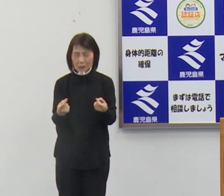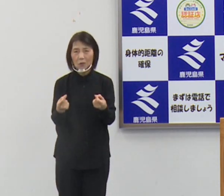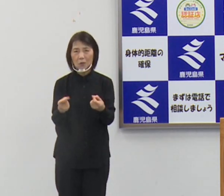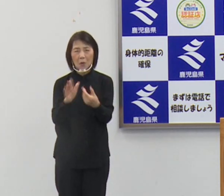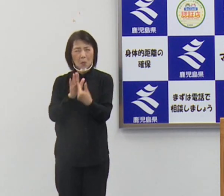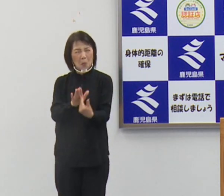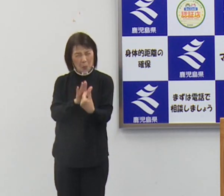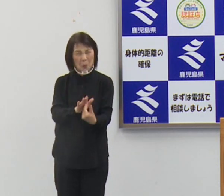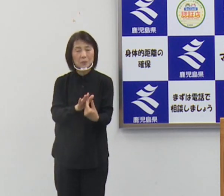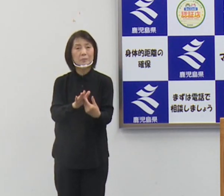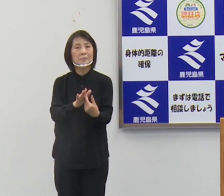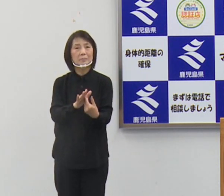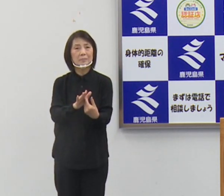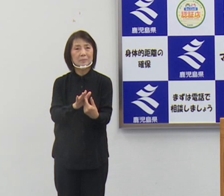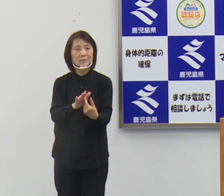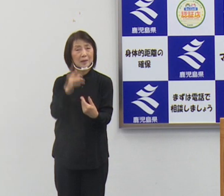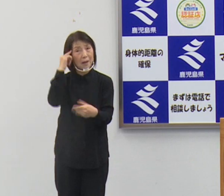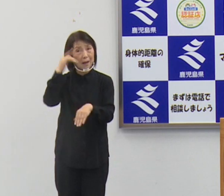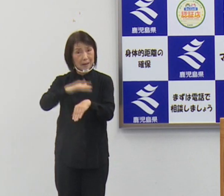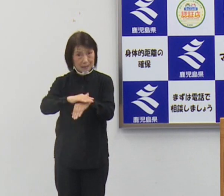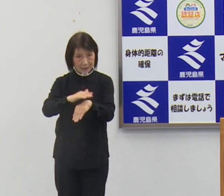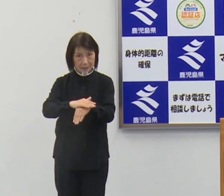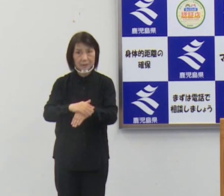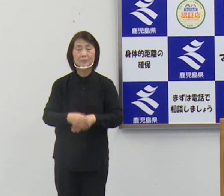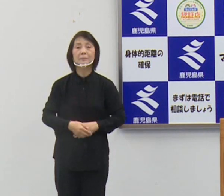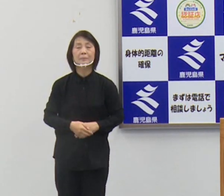いくということで、これも